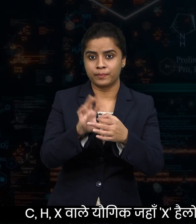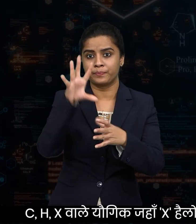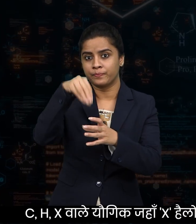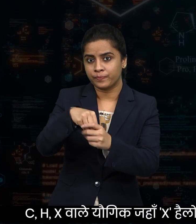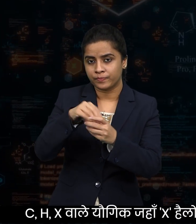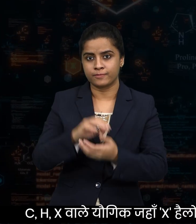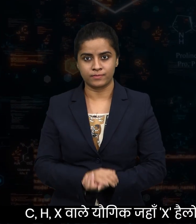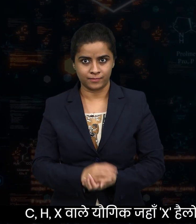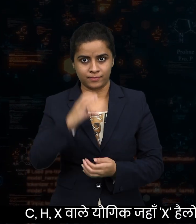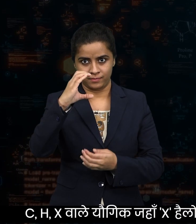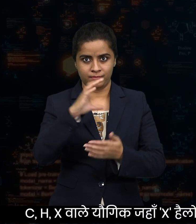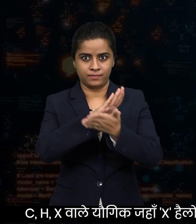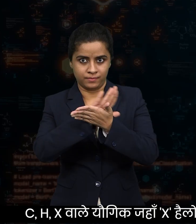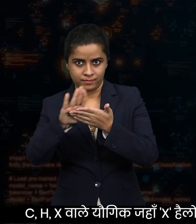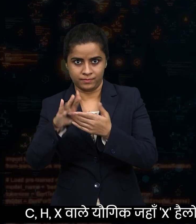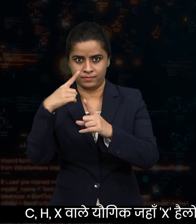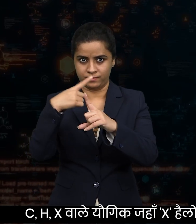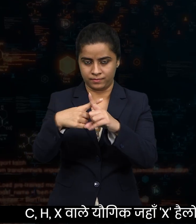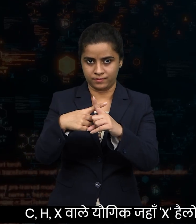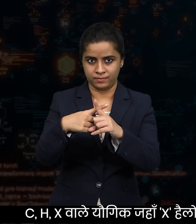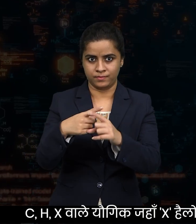CH वाले यौगिक जहां X हैलोजन